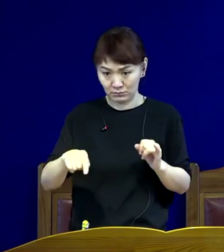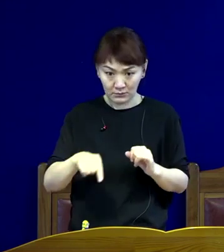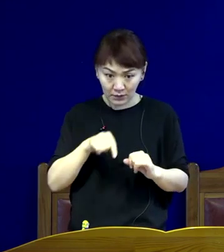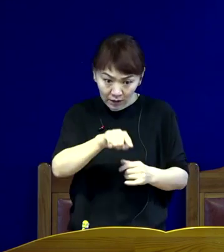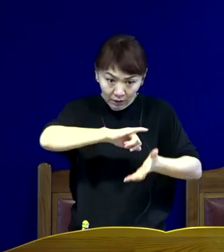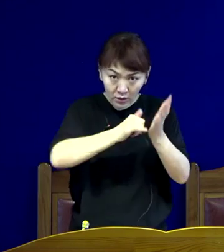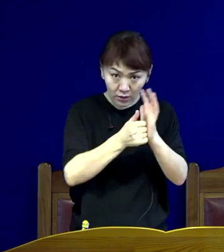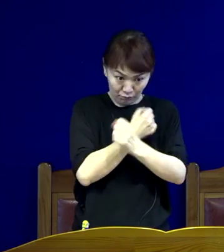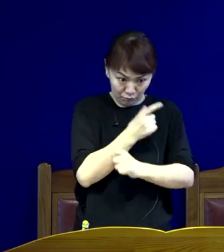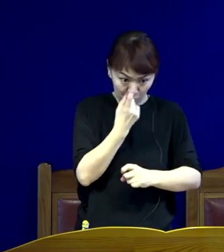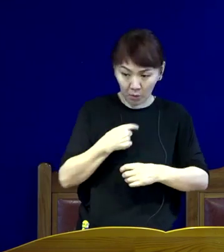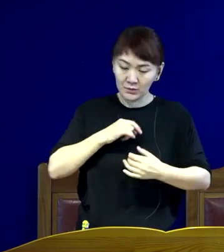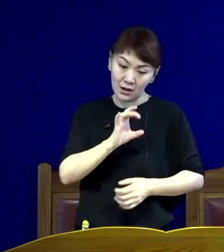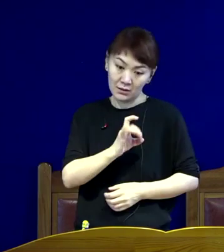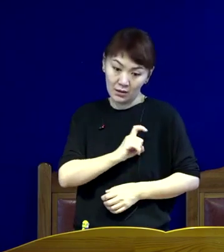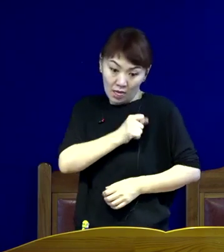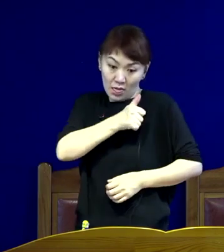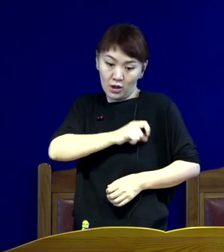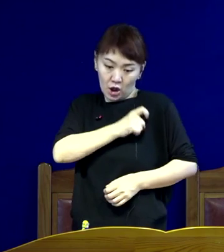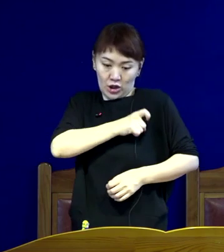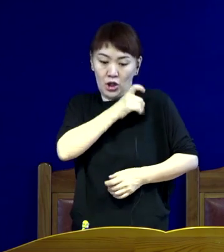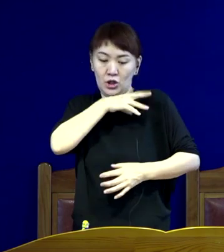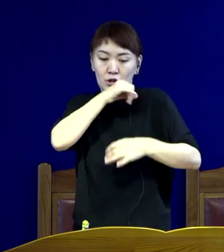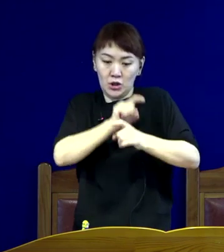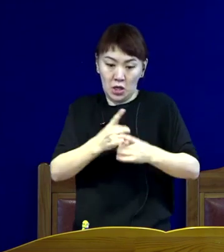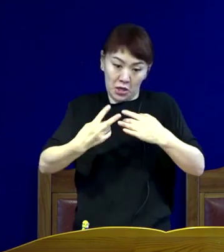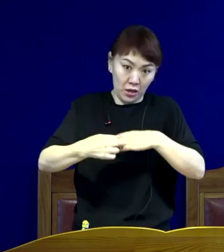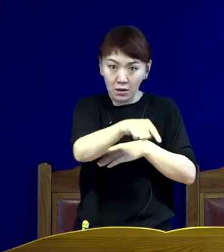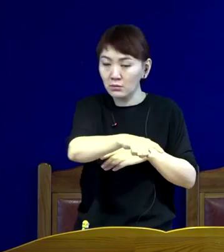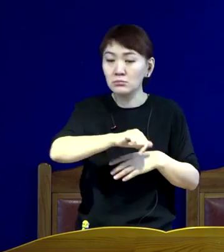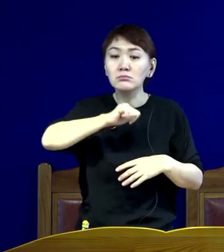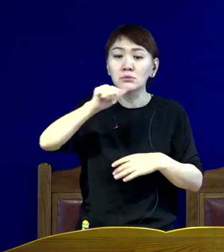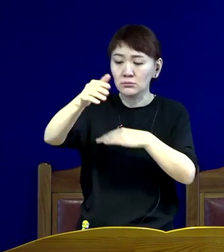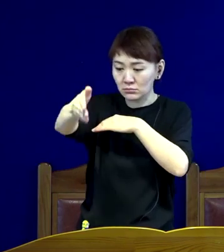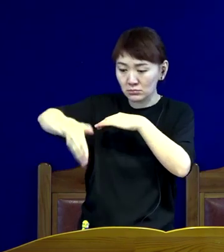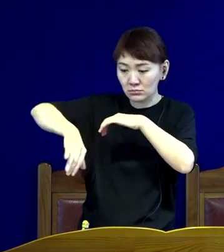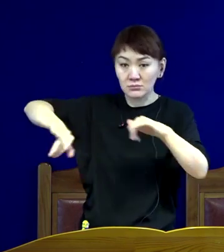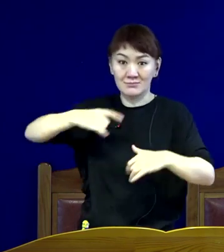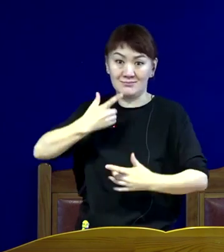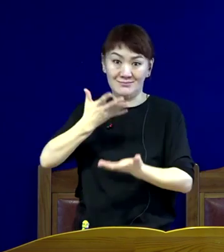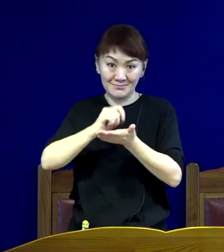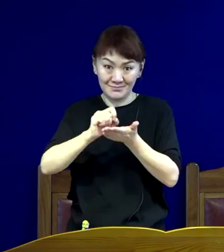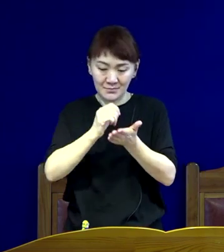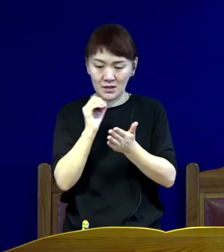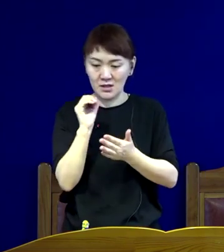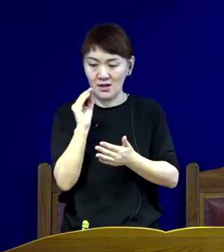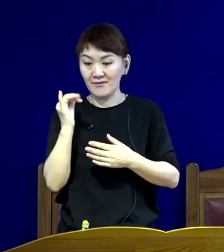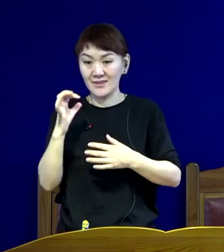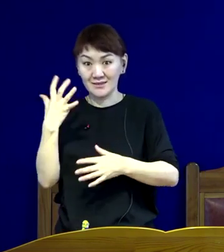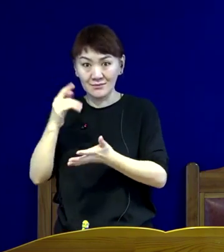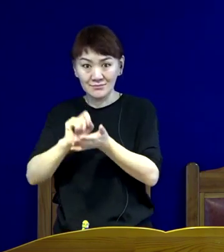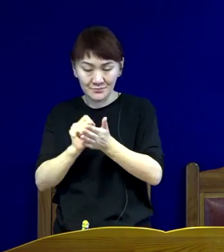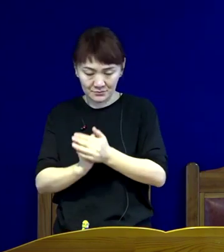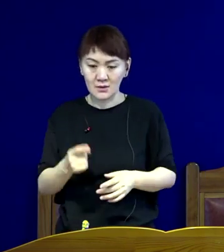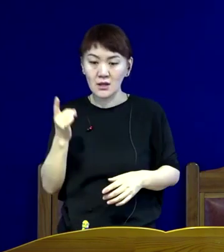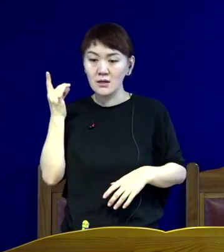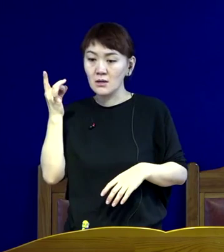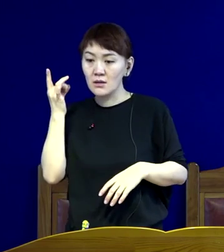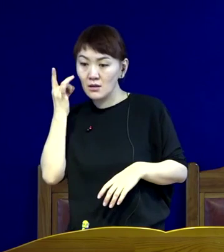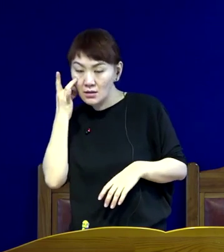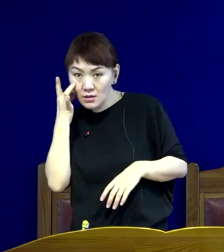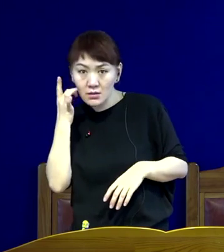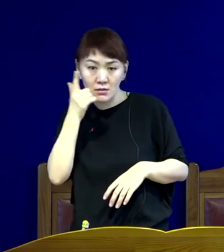5-ны боминд Эфес 5-дэр анева хапэсо хан юкчэга дэн. Ир хүн им хүнтэйг нийлээд нэг бие мах